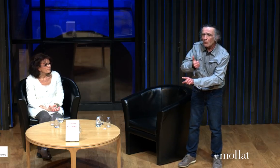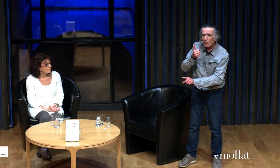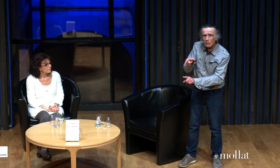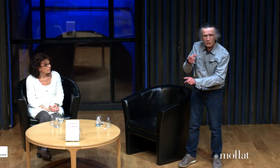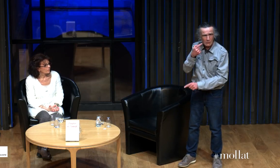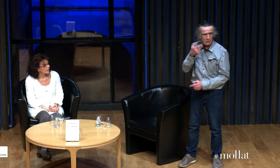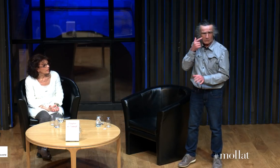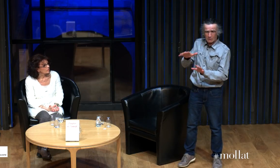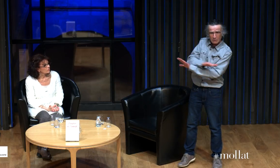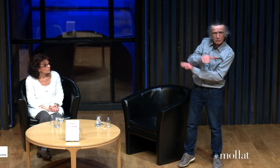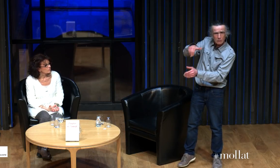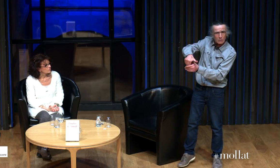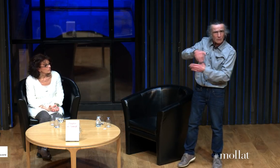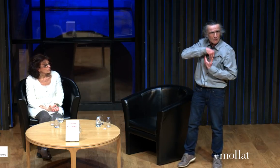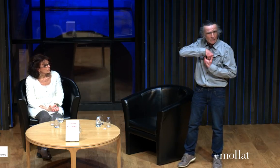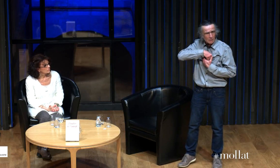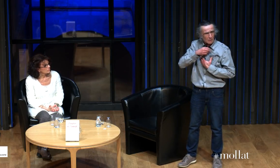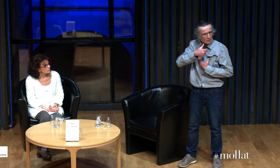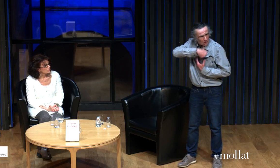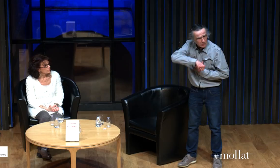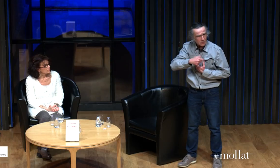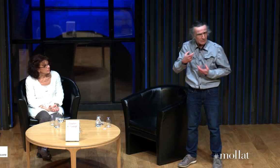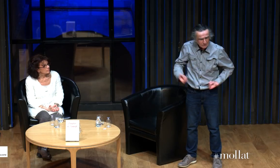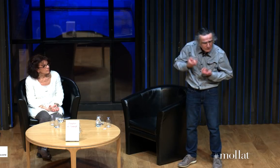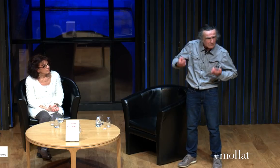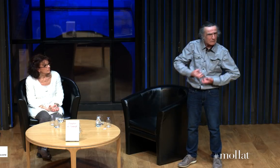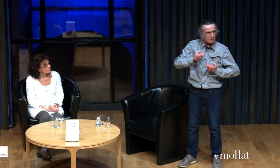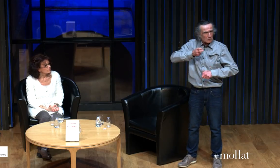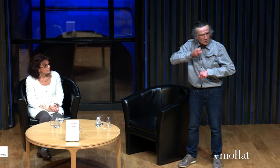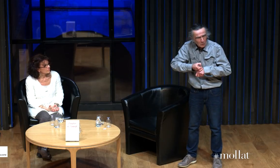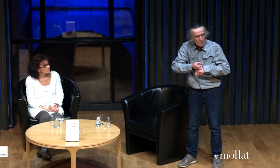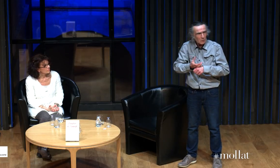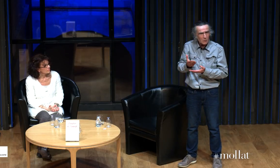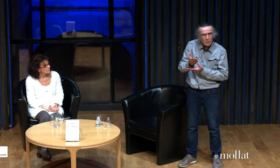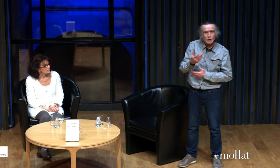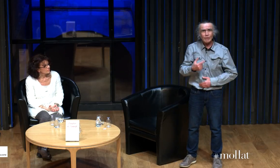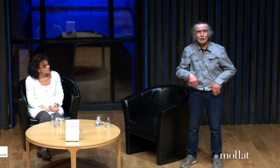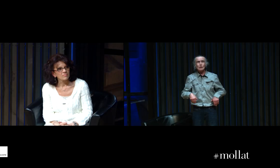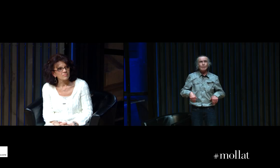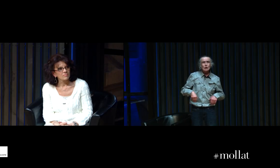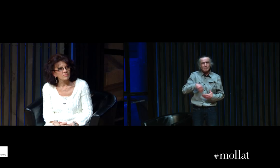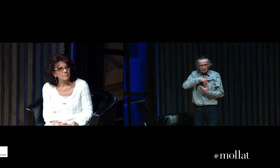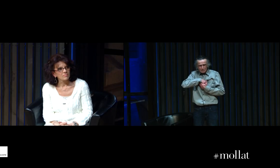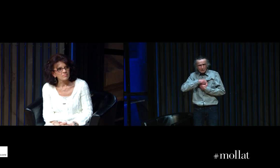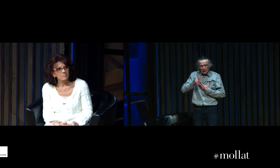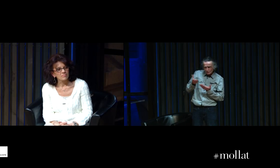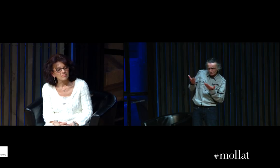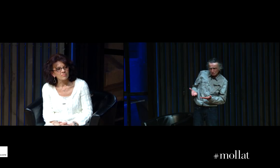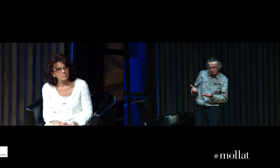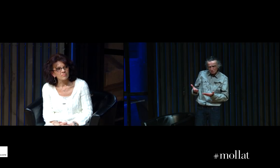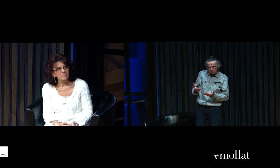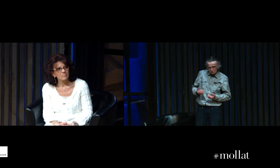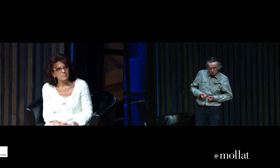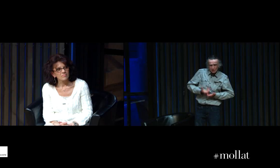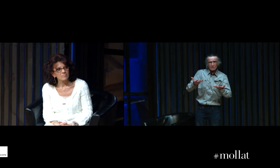Il y a effectivement des sourds qui oralisent. Ce n'est pas parce qu'on parle bien, qu'on est bien dans sa peau, qu'on est à l'aise. C'est